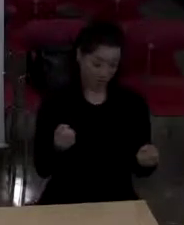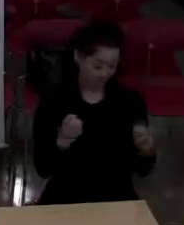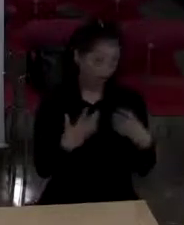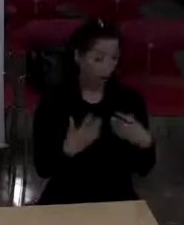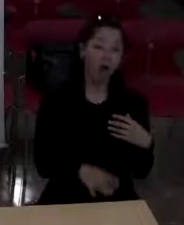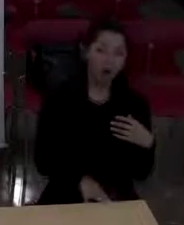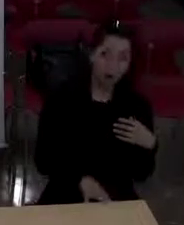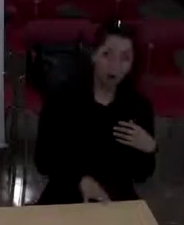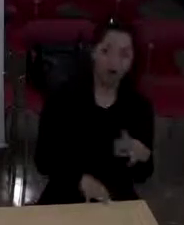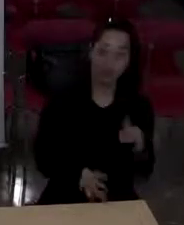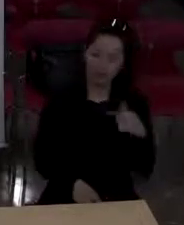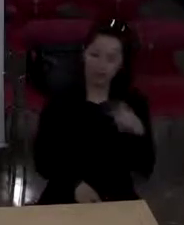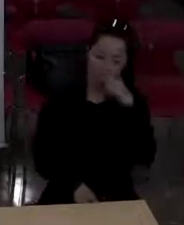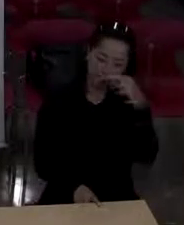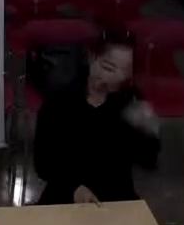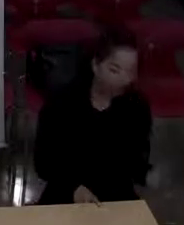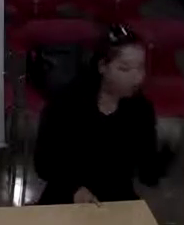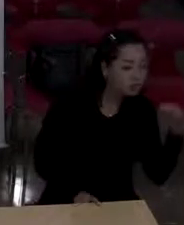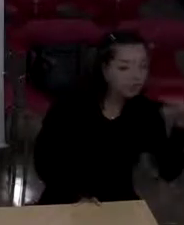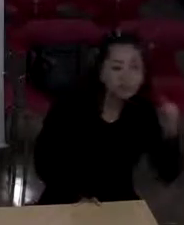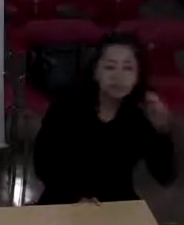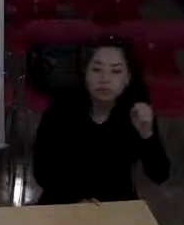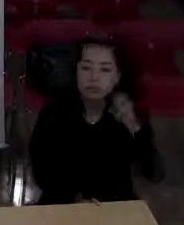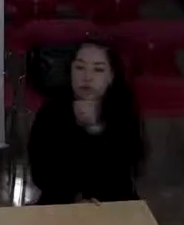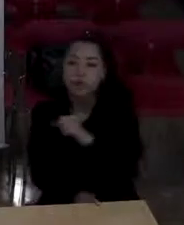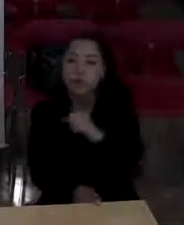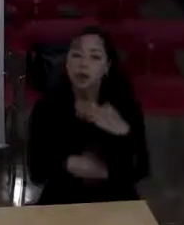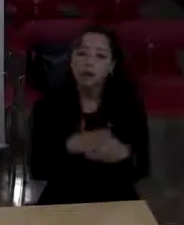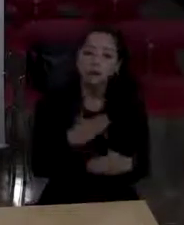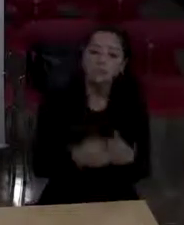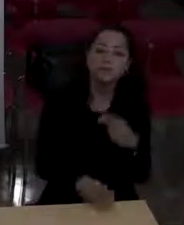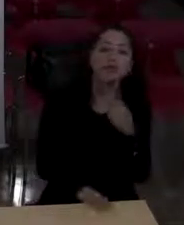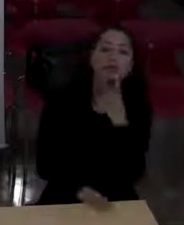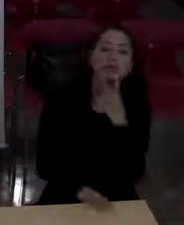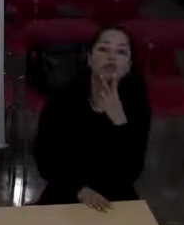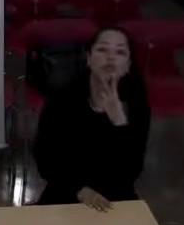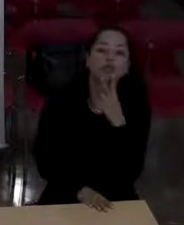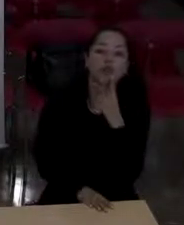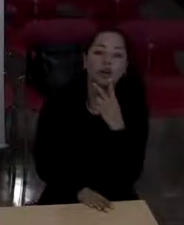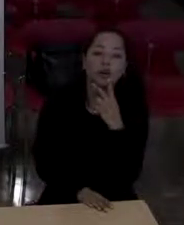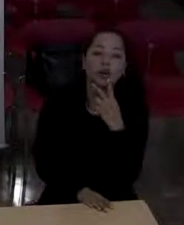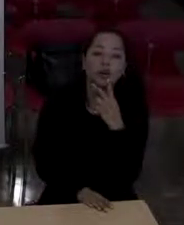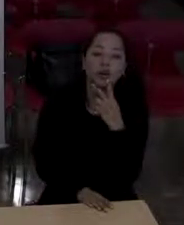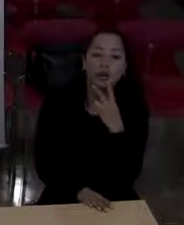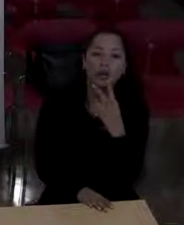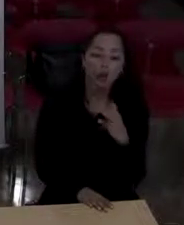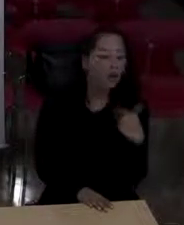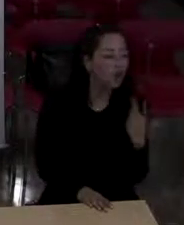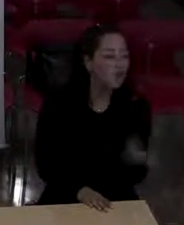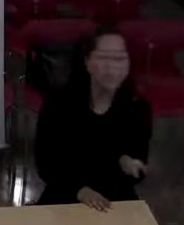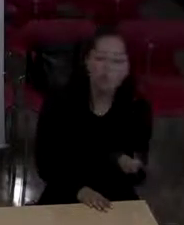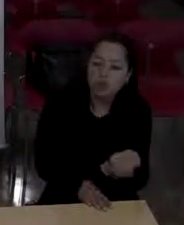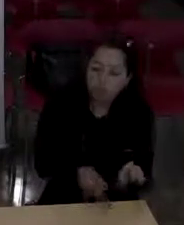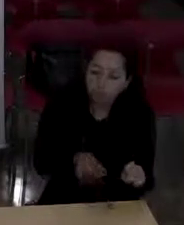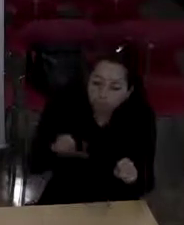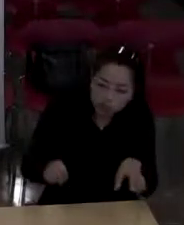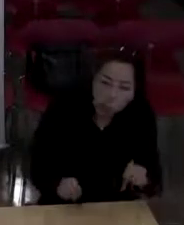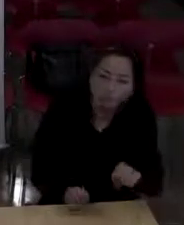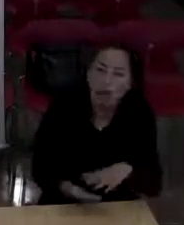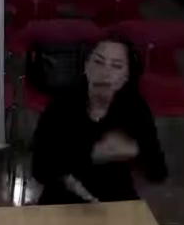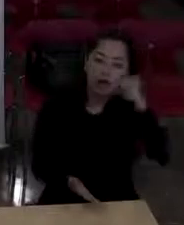que le rodean para saber que realmente ese vocablo, esa expresión es como se dice de esa forma.